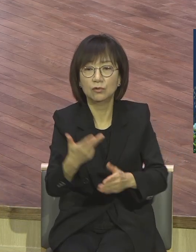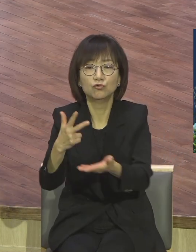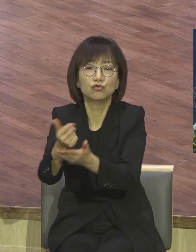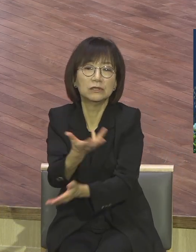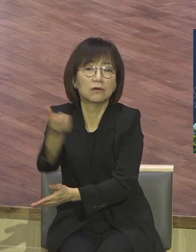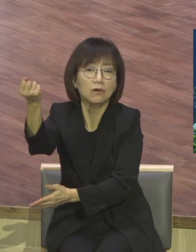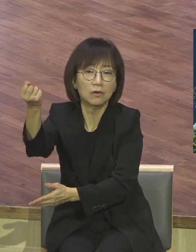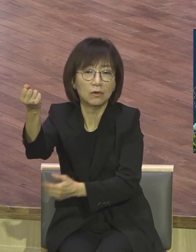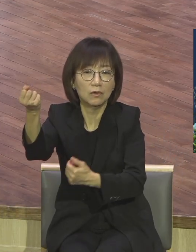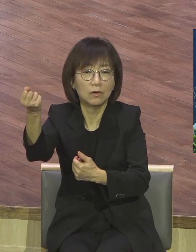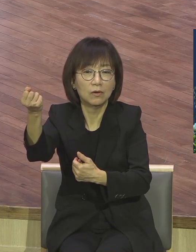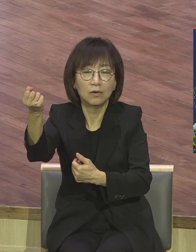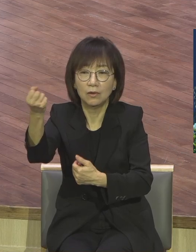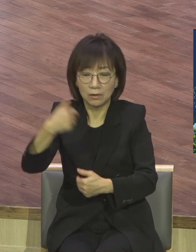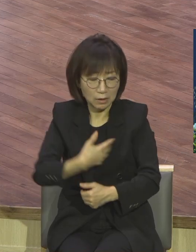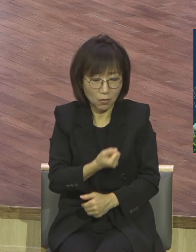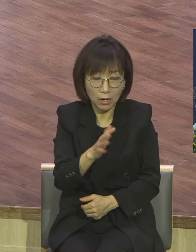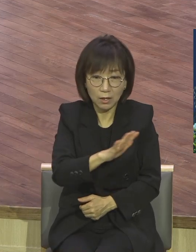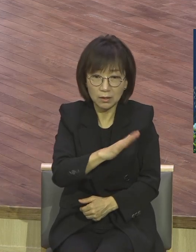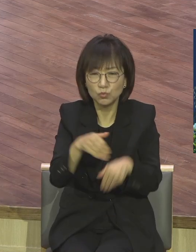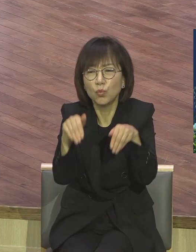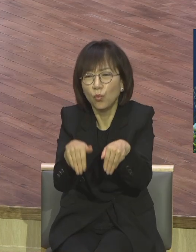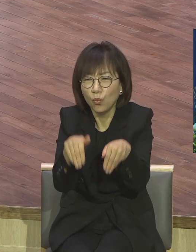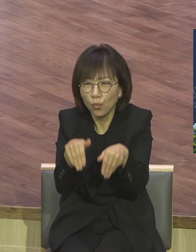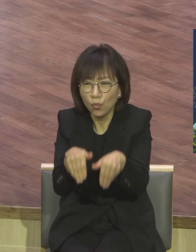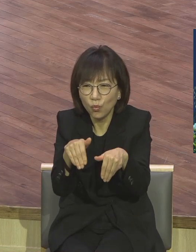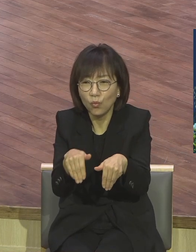그 종을 말합니다.